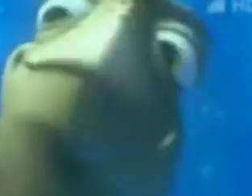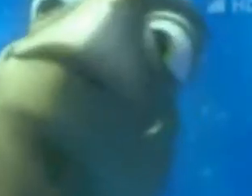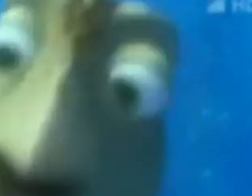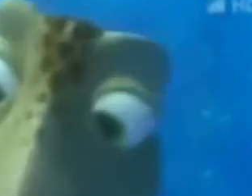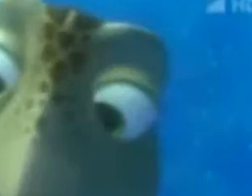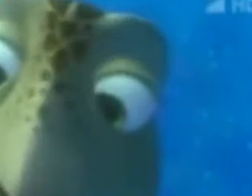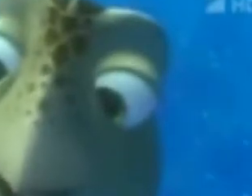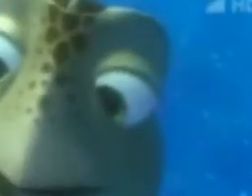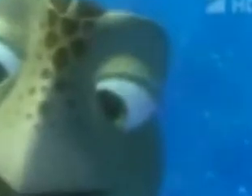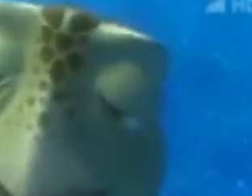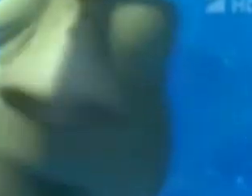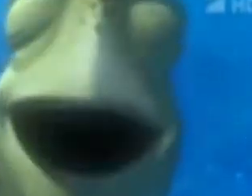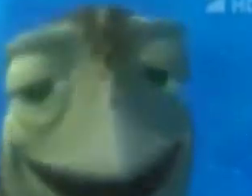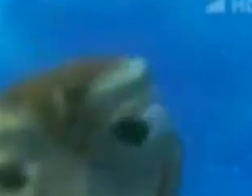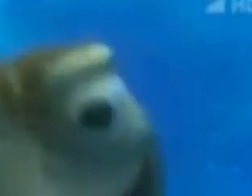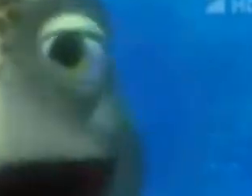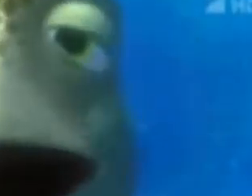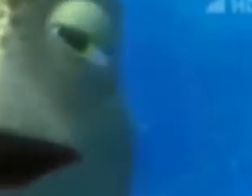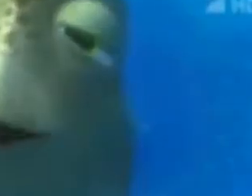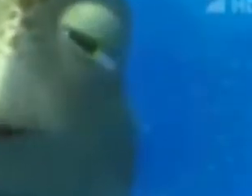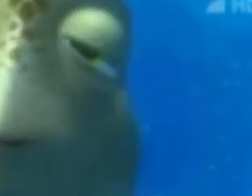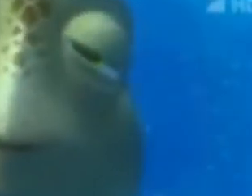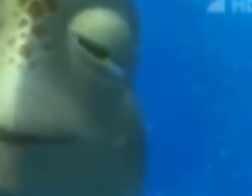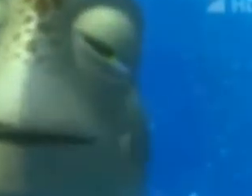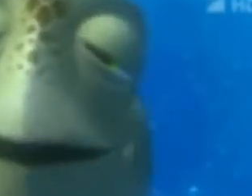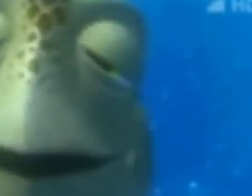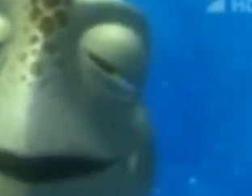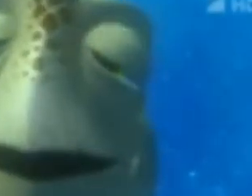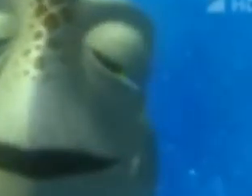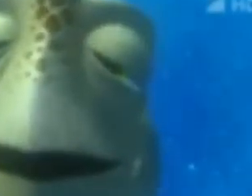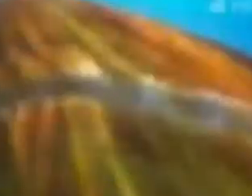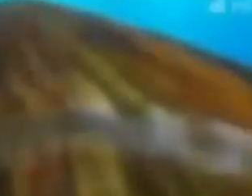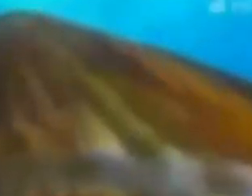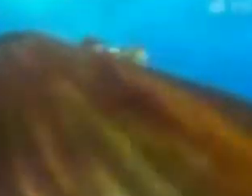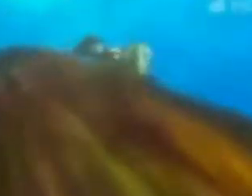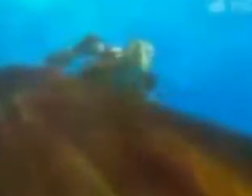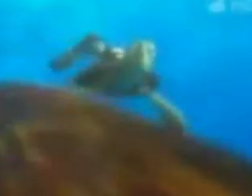Irmão, tu tá nela, irmão. Saca só.